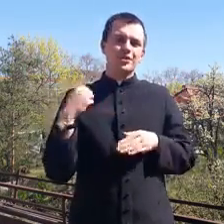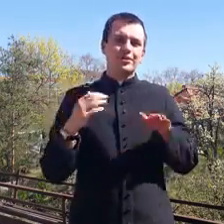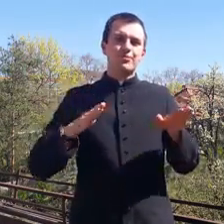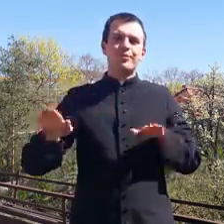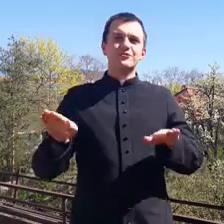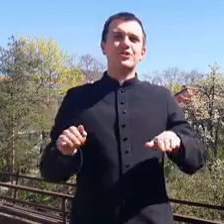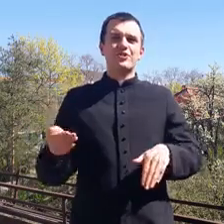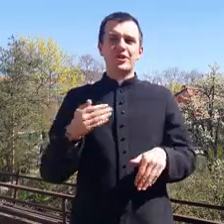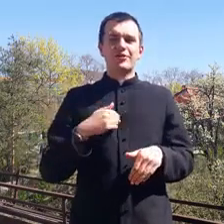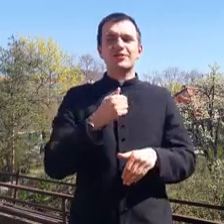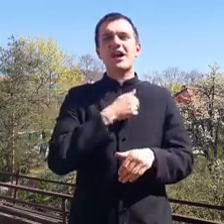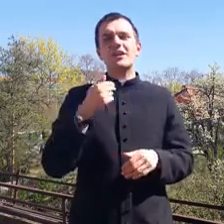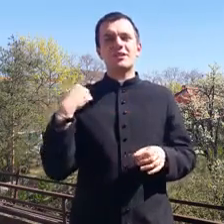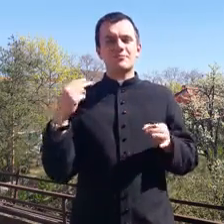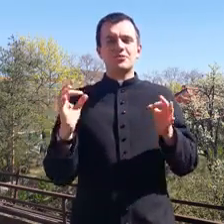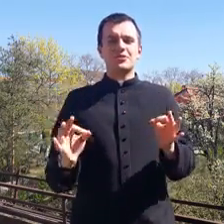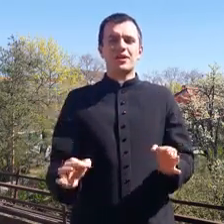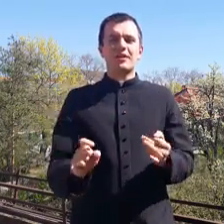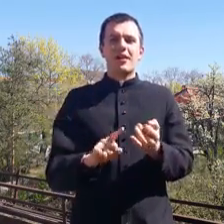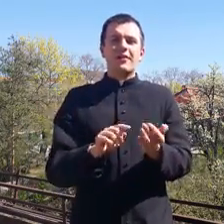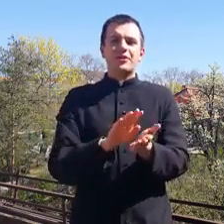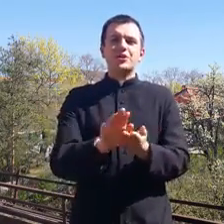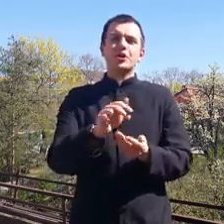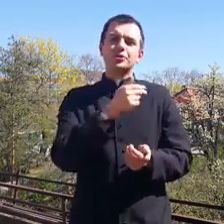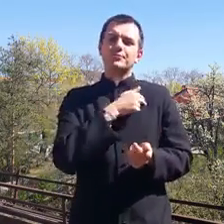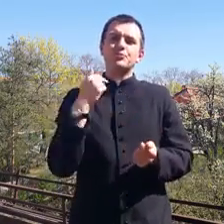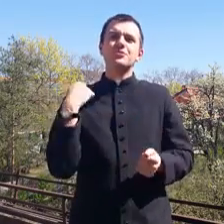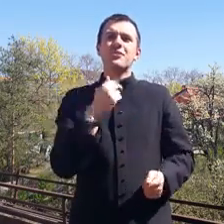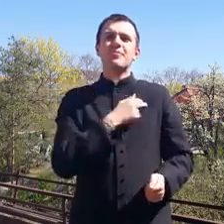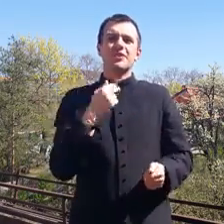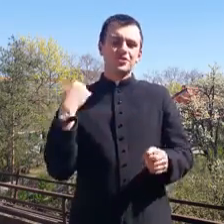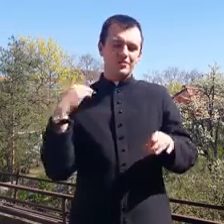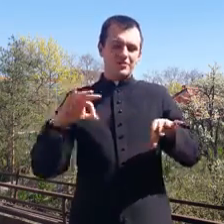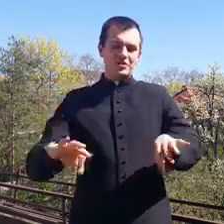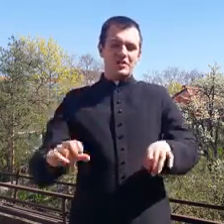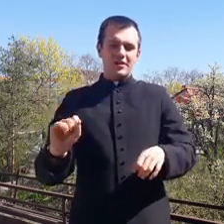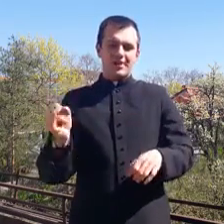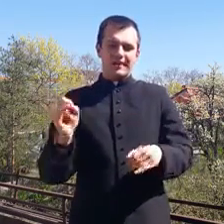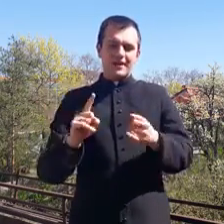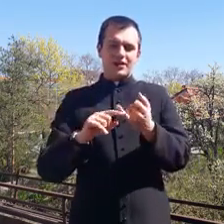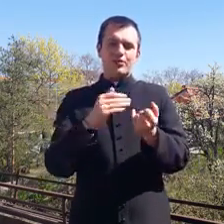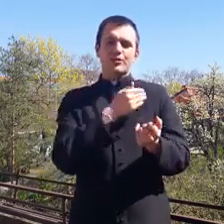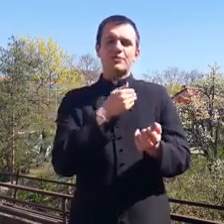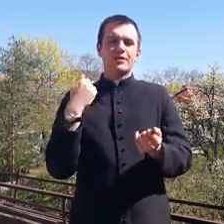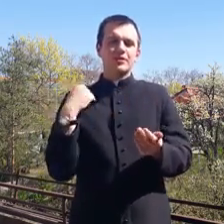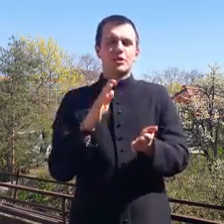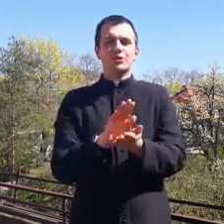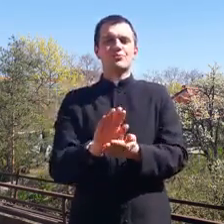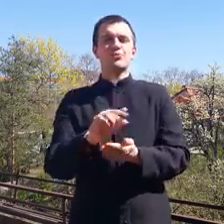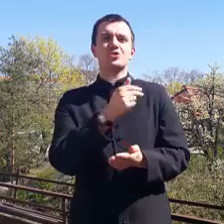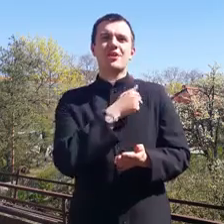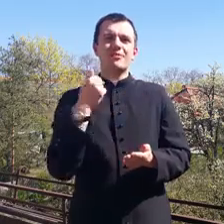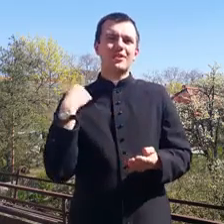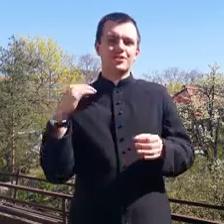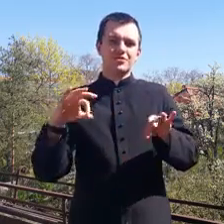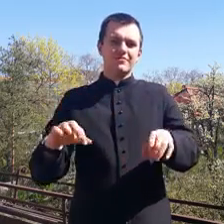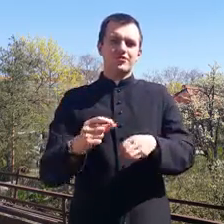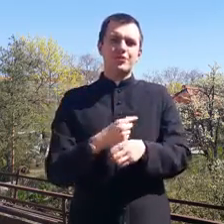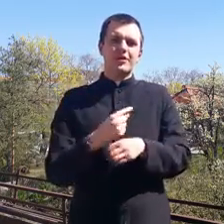powszedniego daj nam dzisiaj i odpuść nam nasze winy jako i my odpuszczamy naszym winowajcom